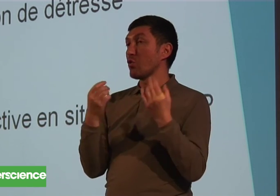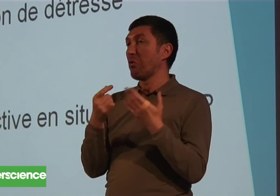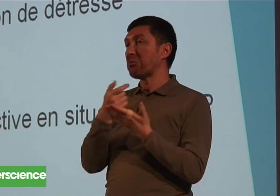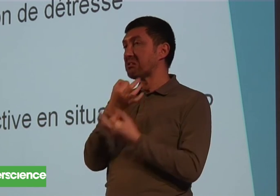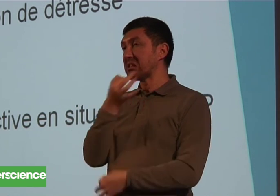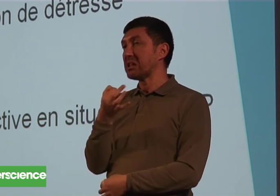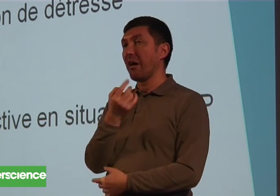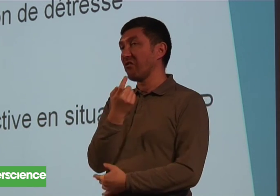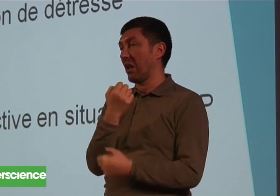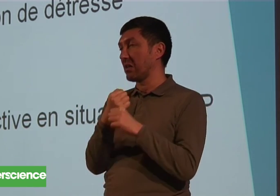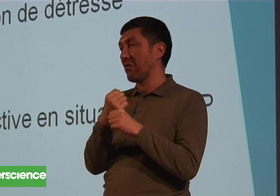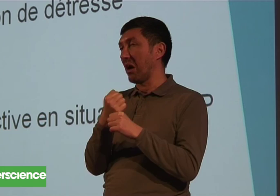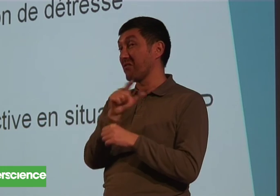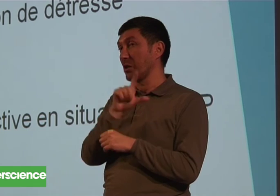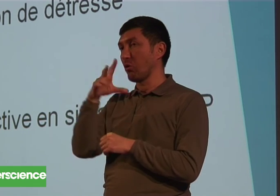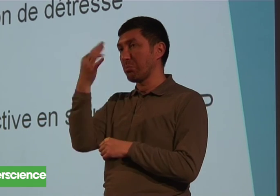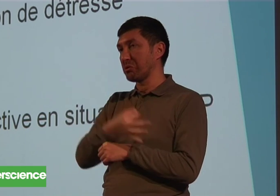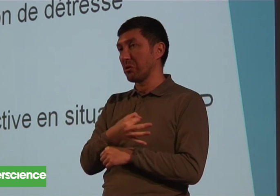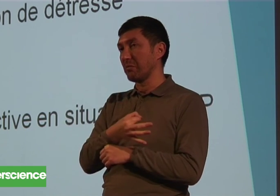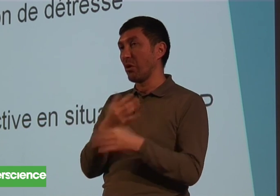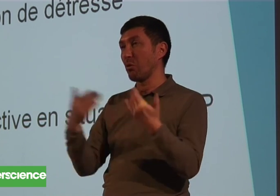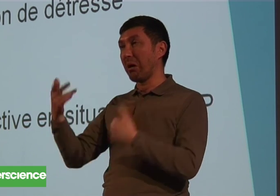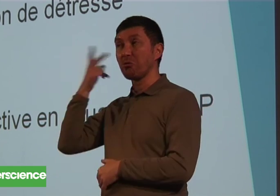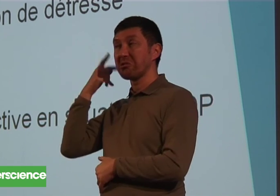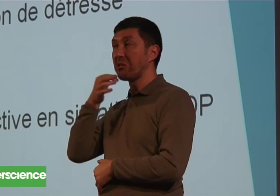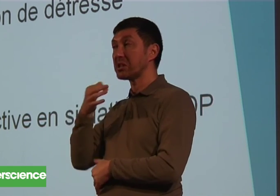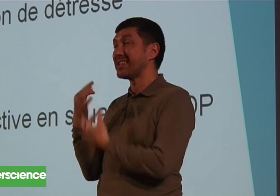motifs professionnels, contre 10% en population générale.